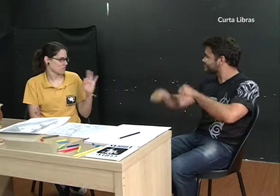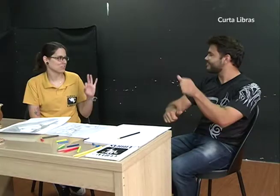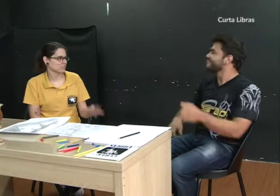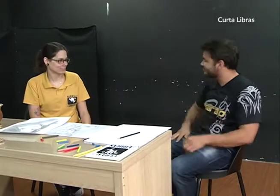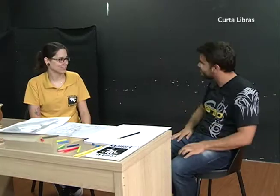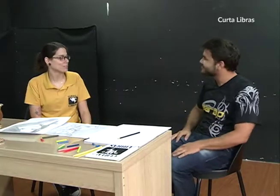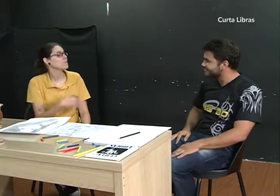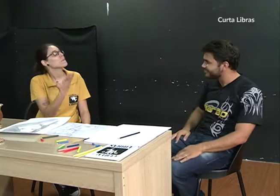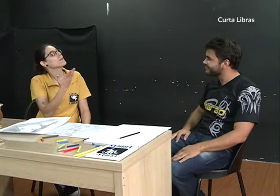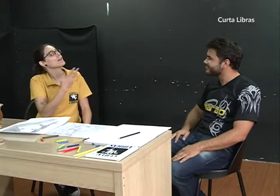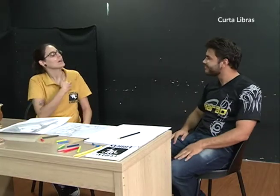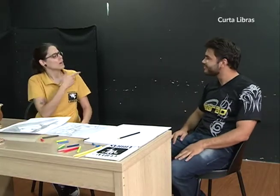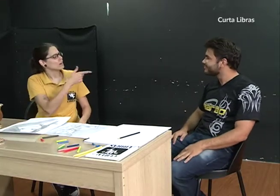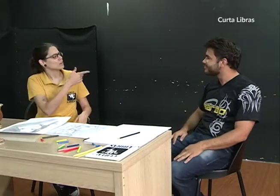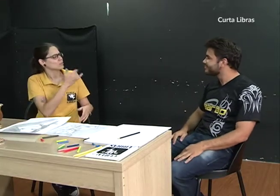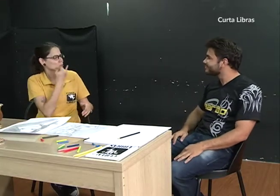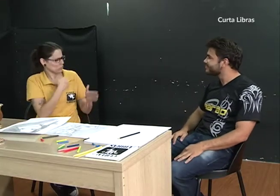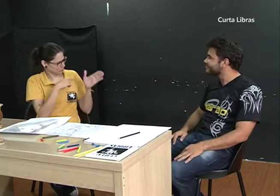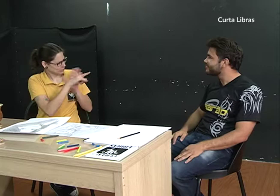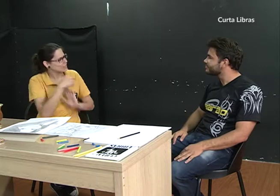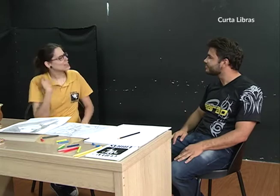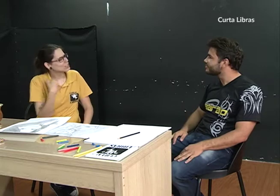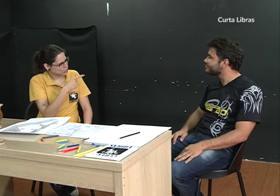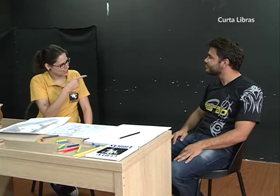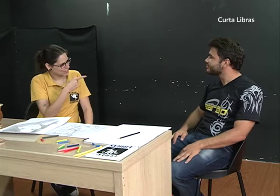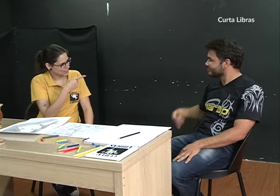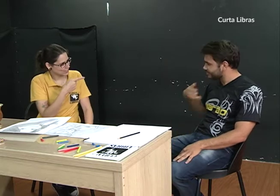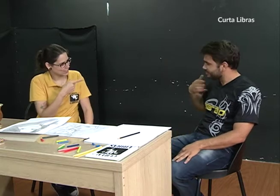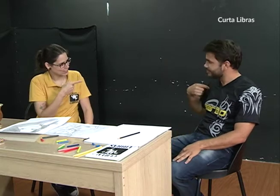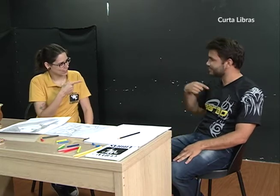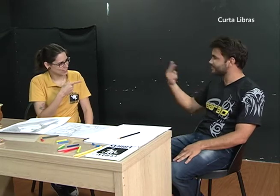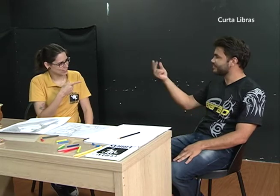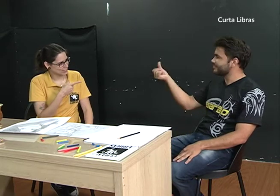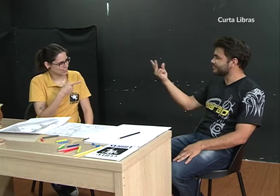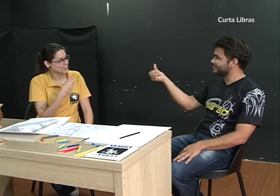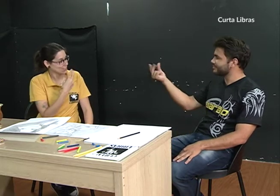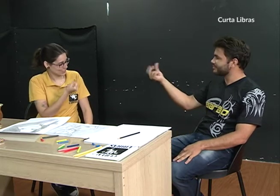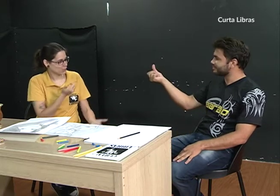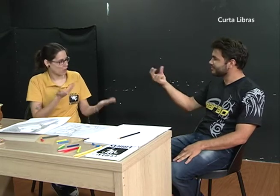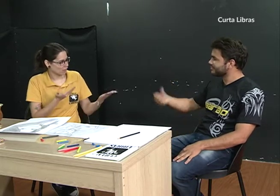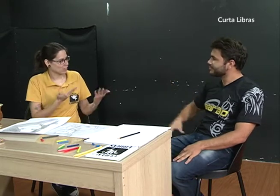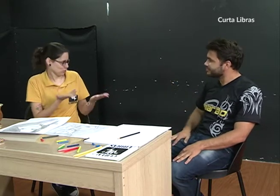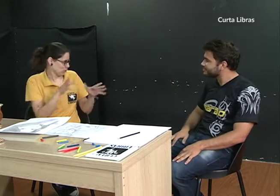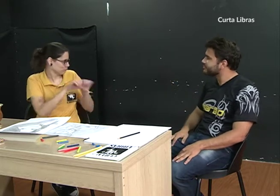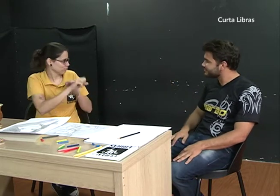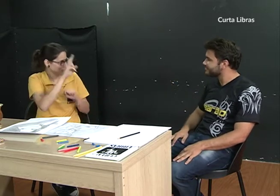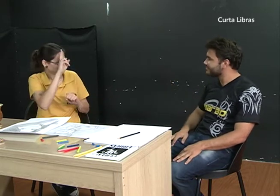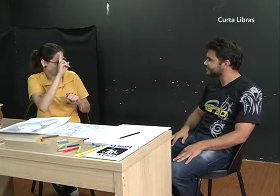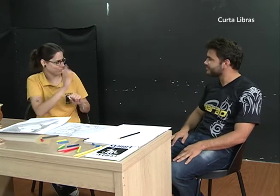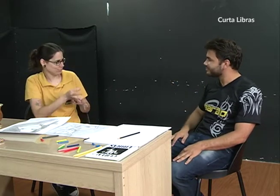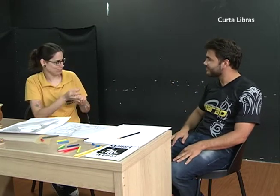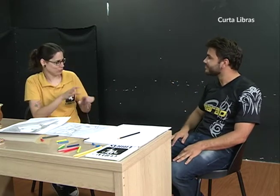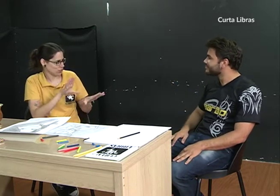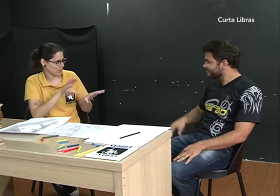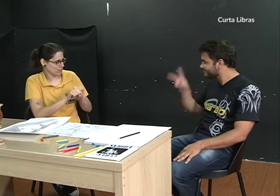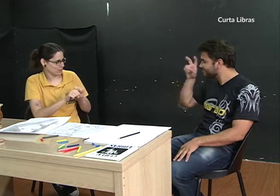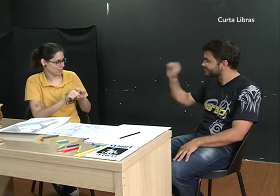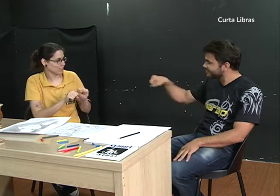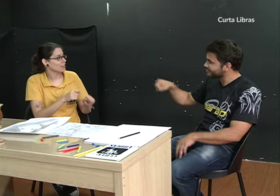Então, qual idade você tem? Tenho 26 anos. Ah, você é bem jovem, já terminou o ensino